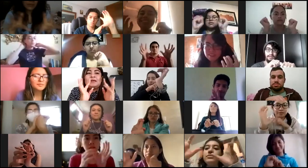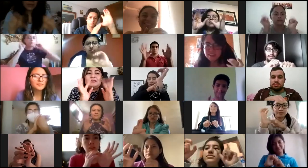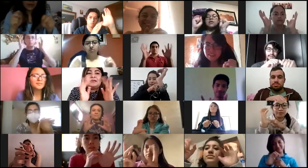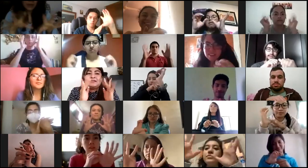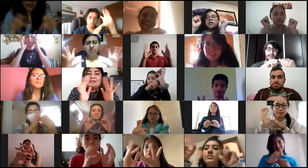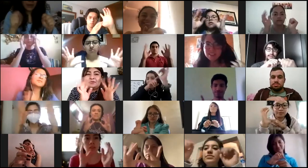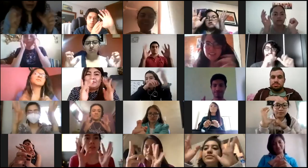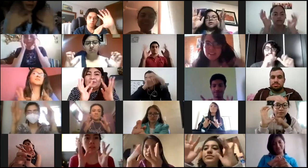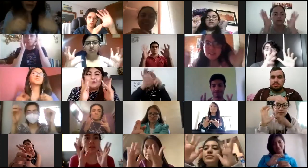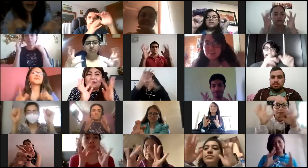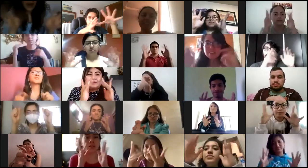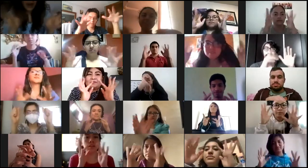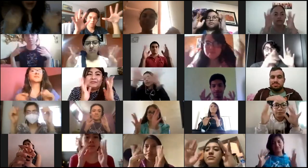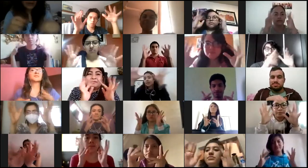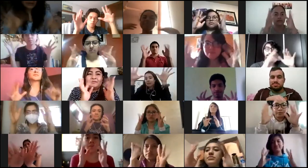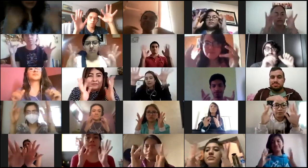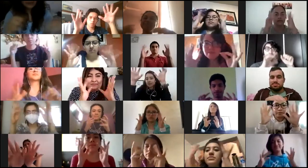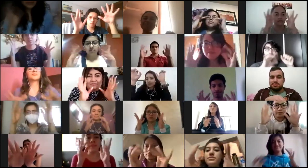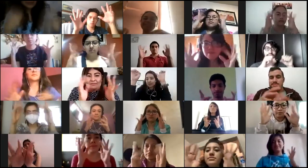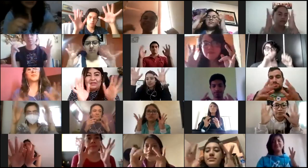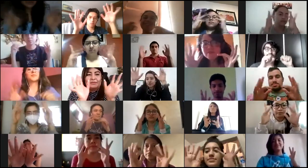Y sacudimos los dedos. También el pulgar.